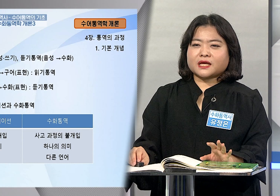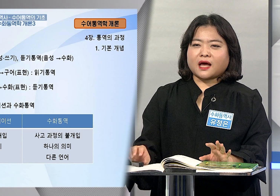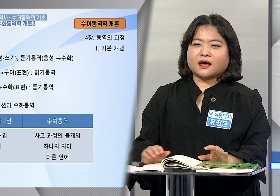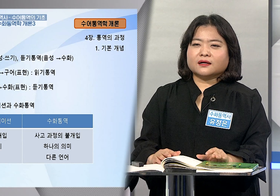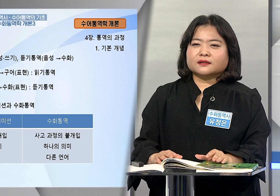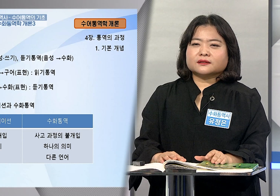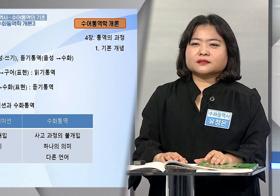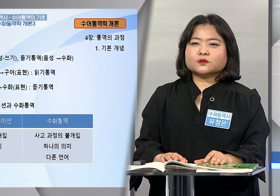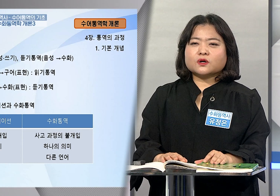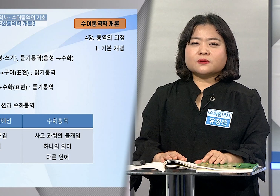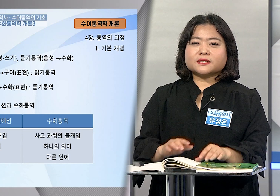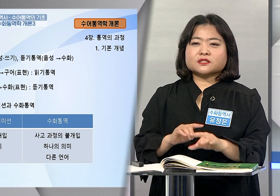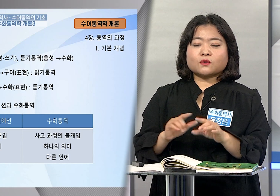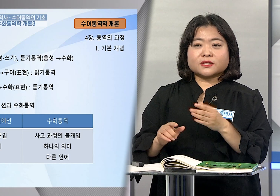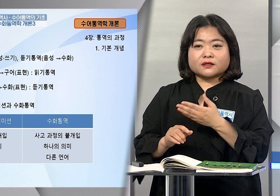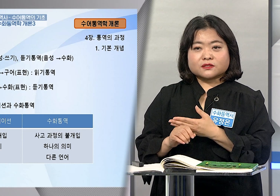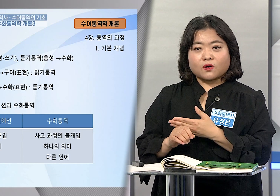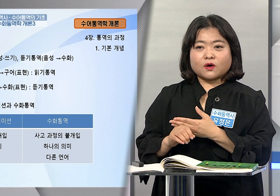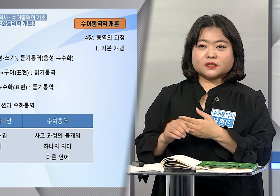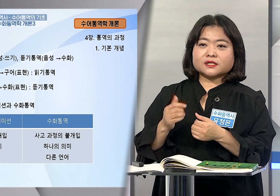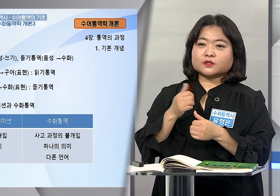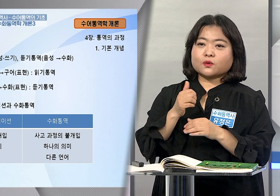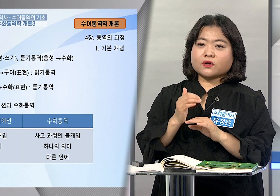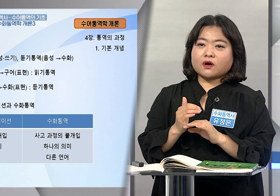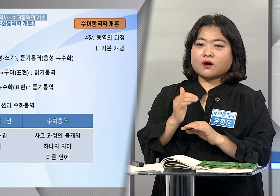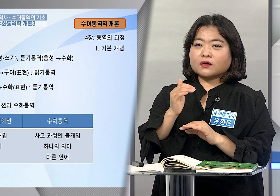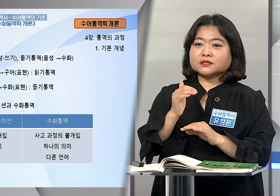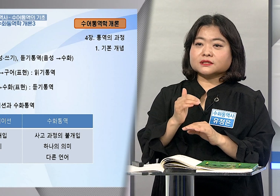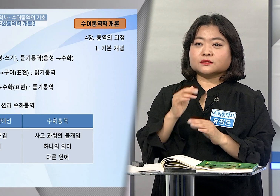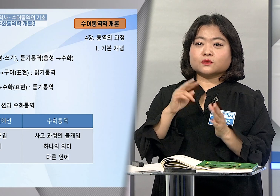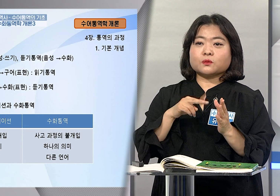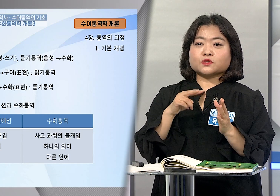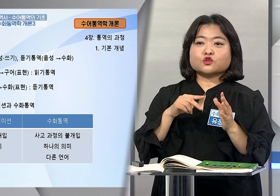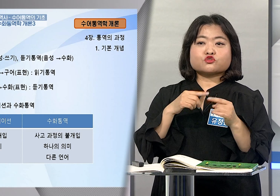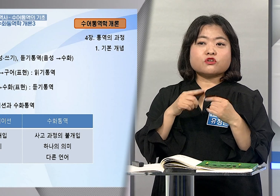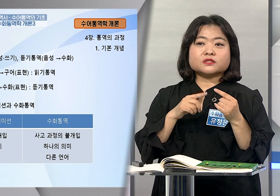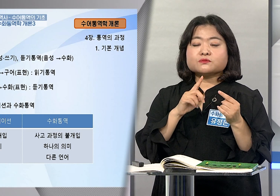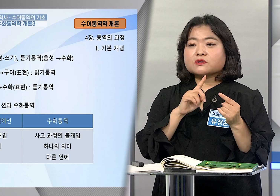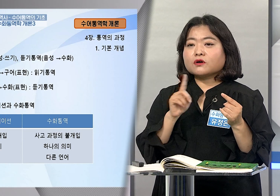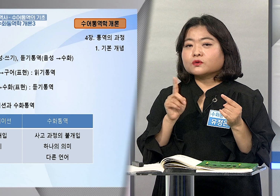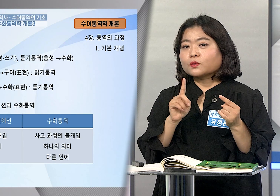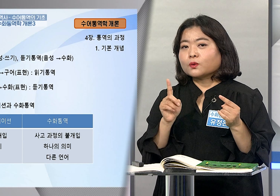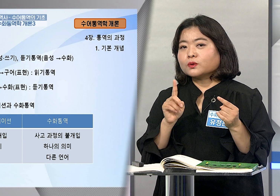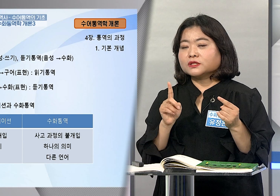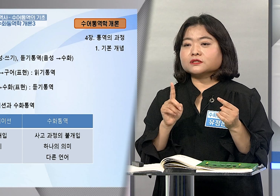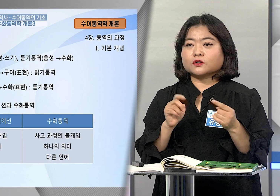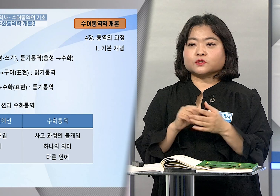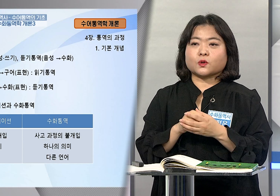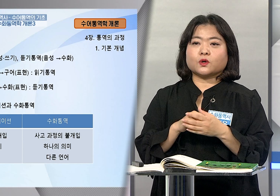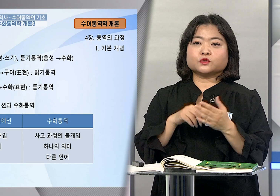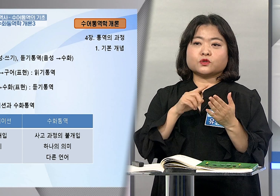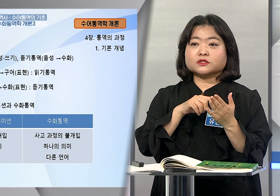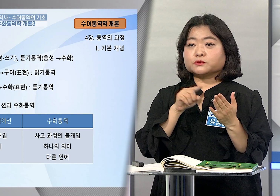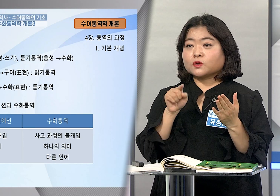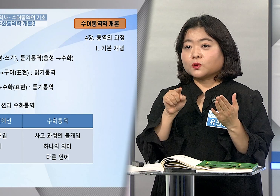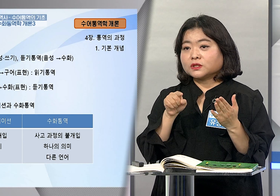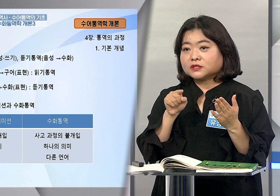자, 그리고 일반적인 과정에서 일기통역은 또 뭐죠? 수어를 음성 언어로 읽는 거죠. 수어를 음성 언어로 읽는